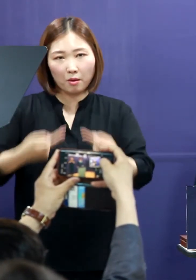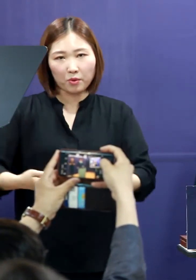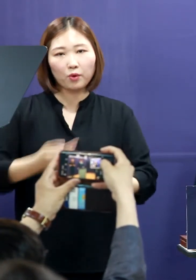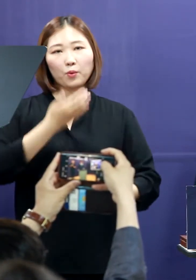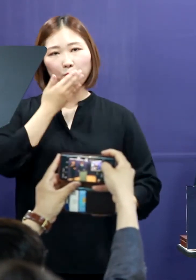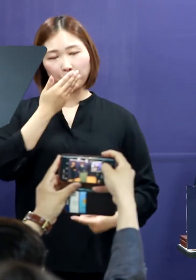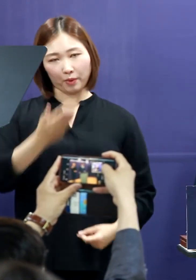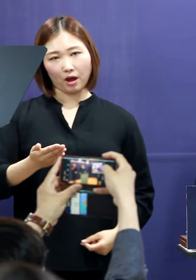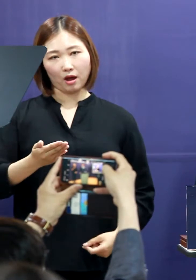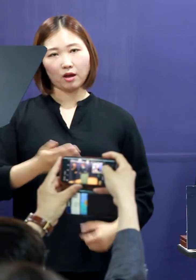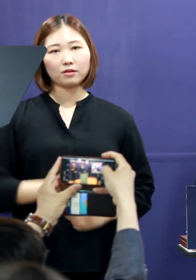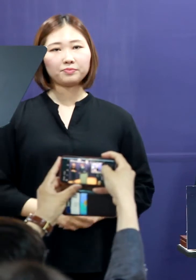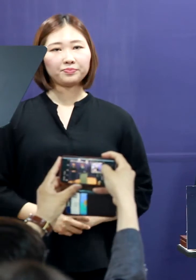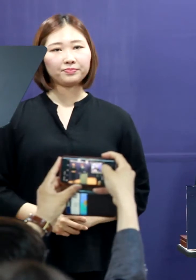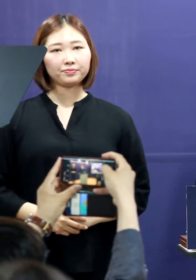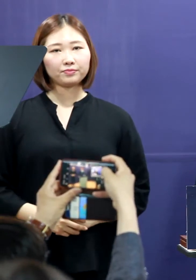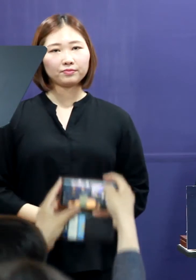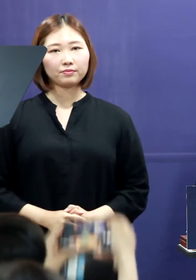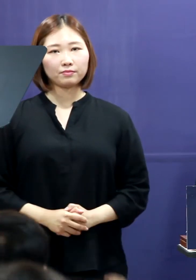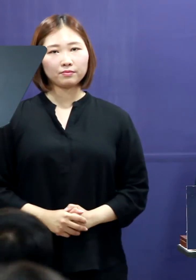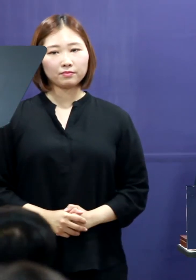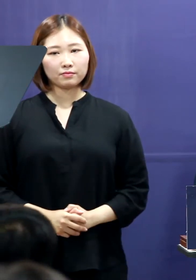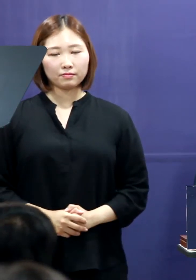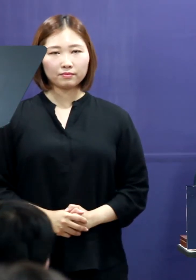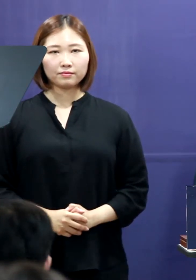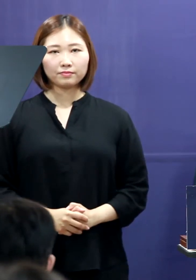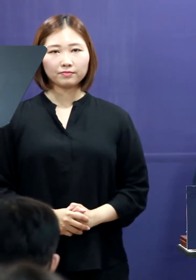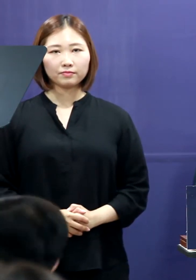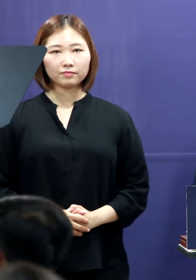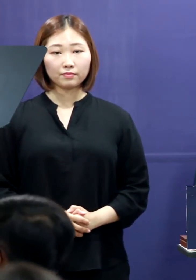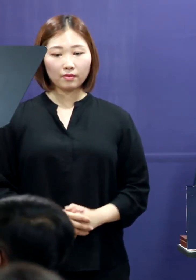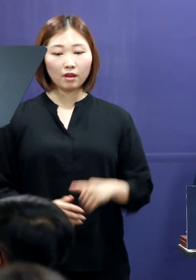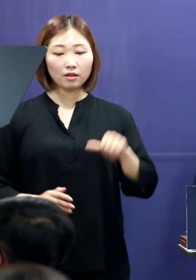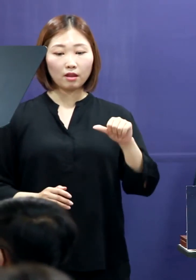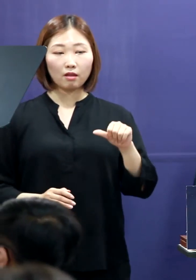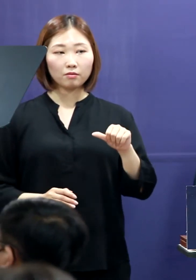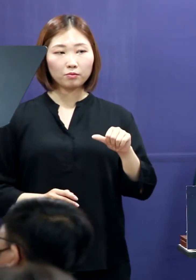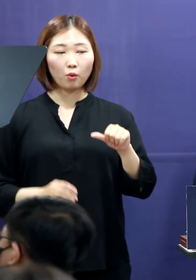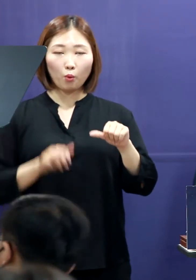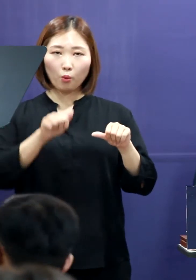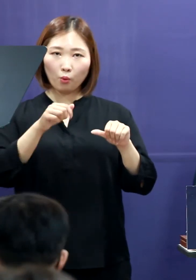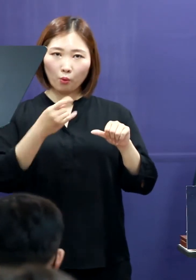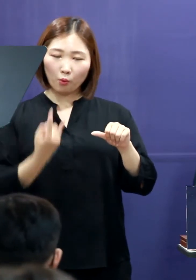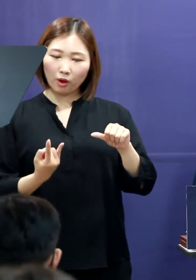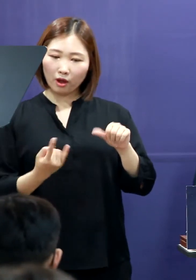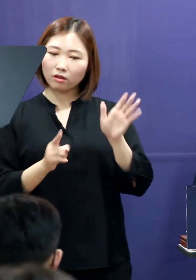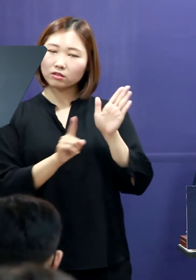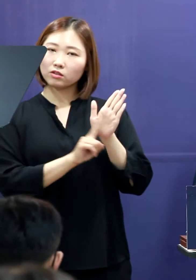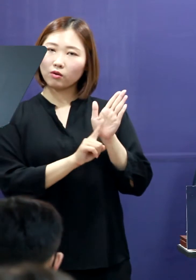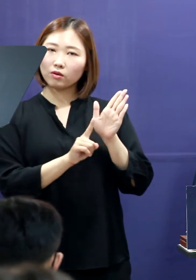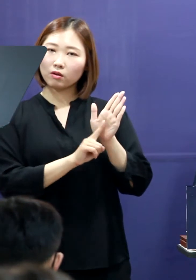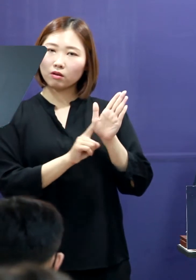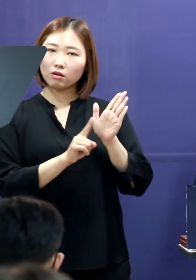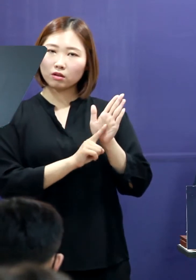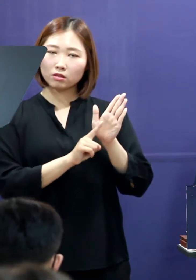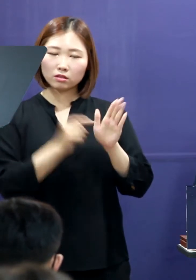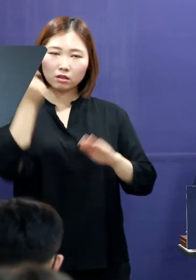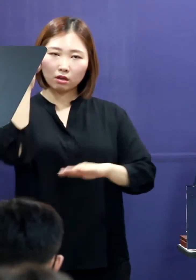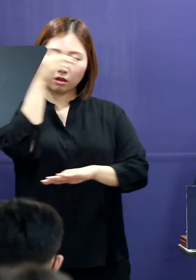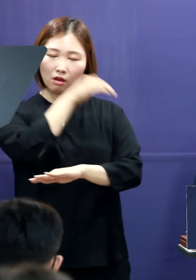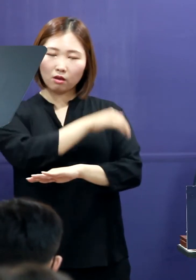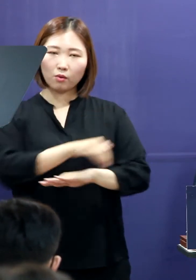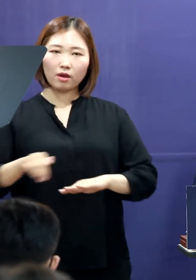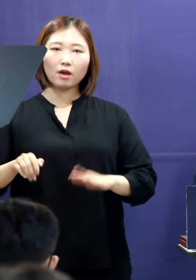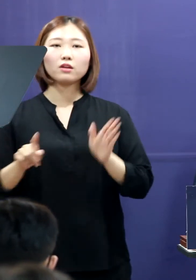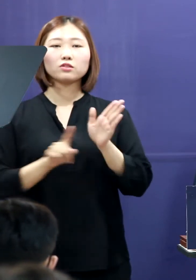그리고 내일 등 모두 5차례의 전시회를 개최할 예정으로 있습니다. 전시회와